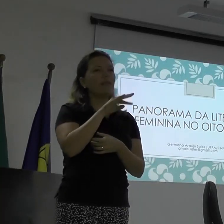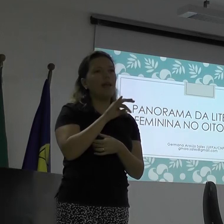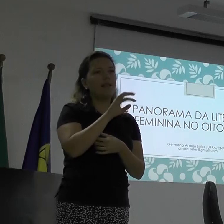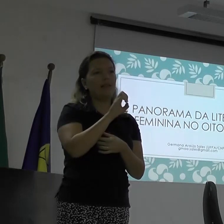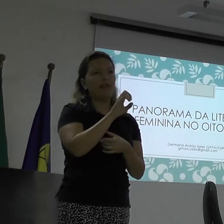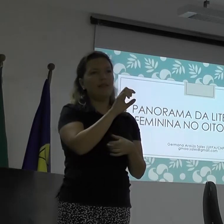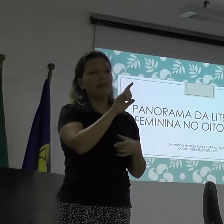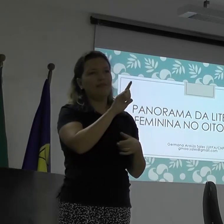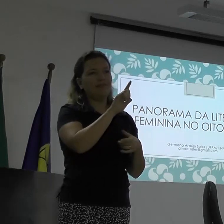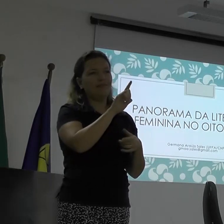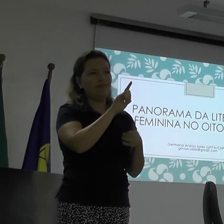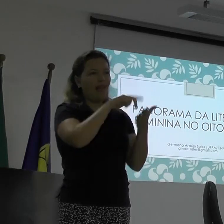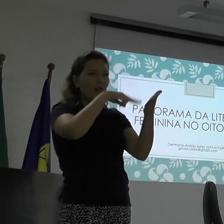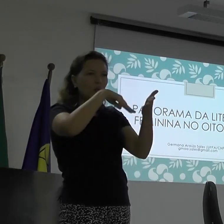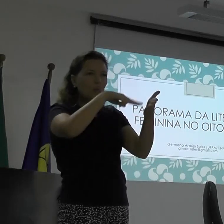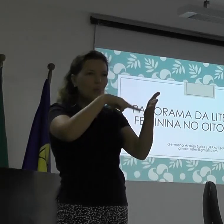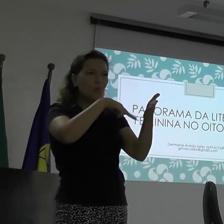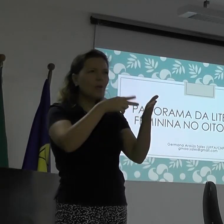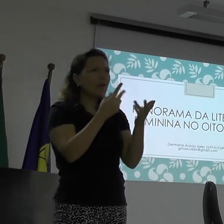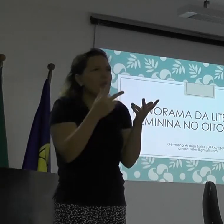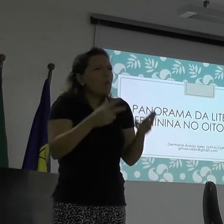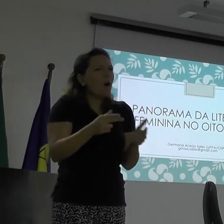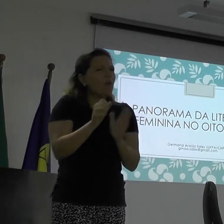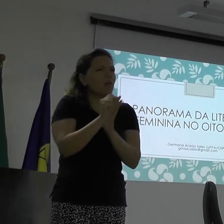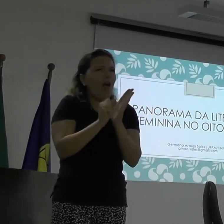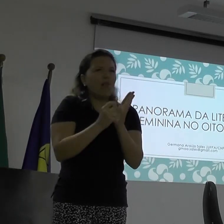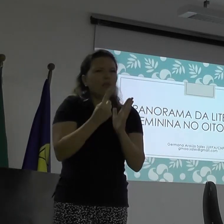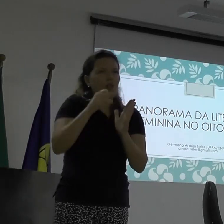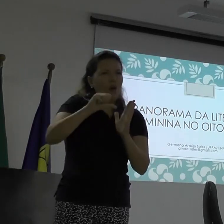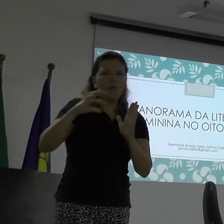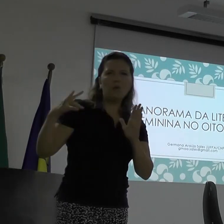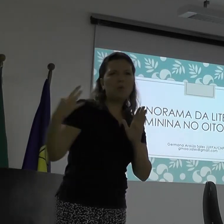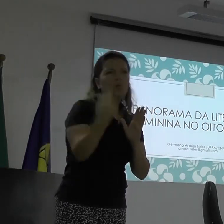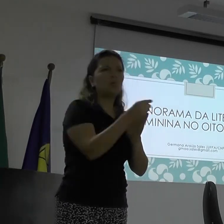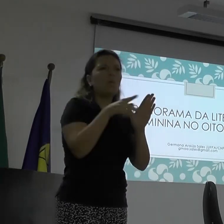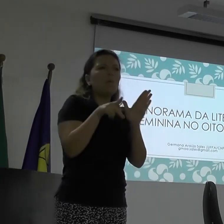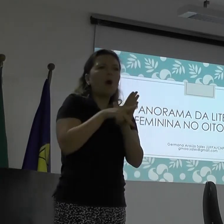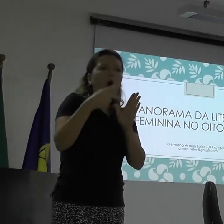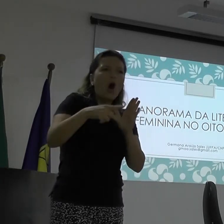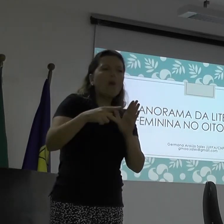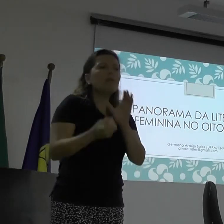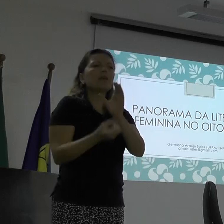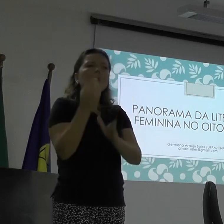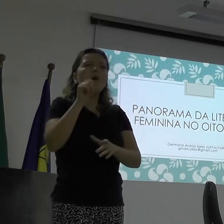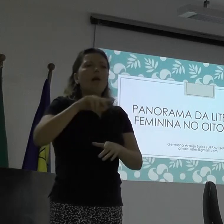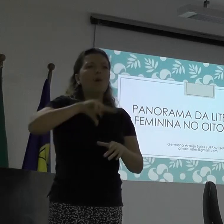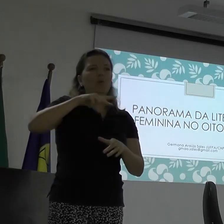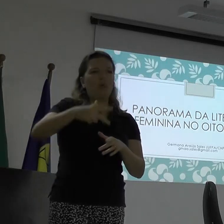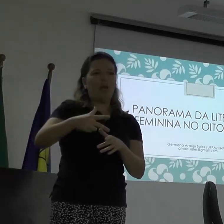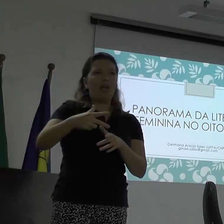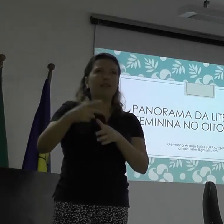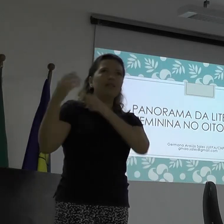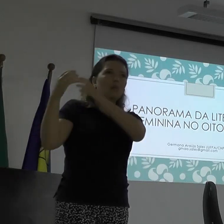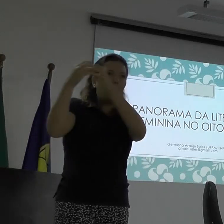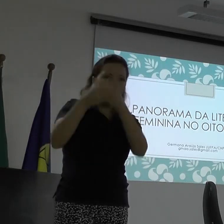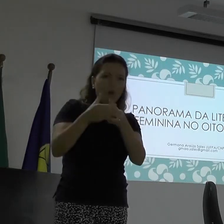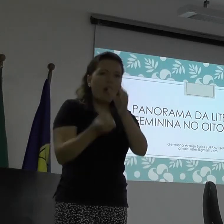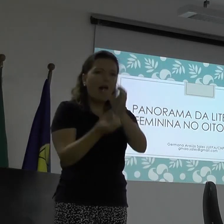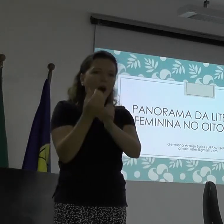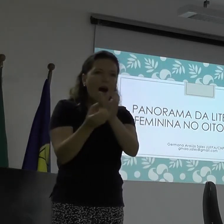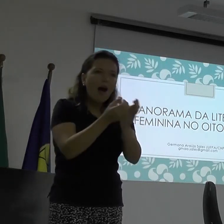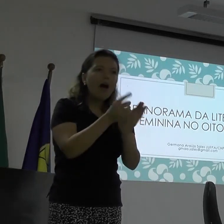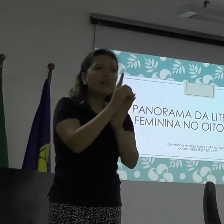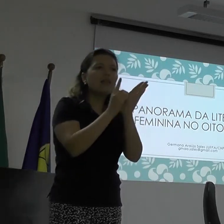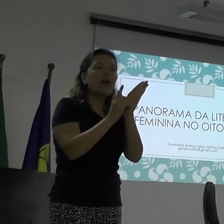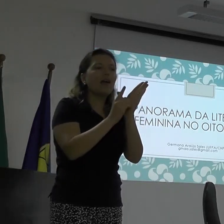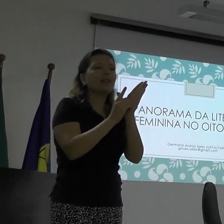século XIX, foi um gabinete criado pelos portugueses em Belém, na década de 50,